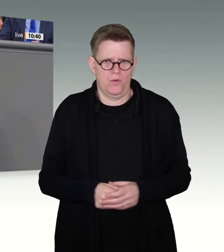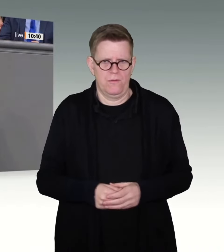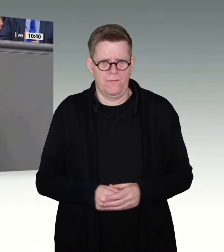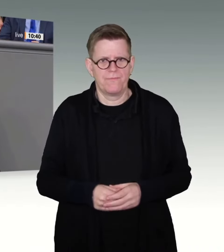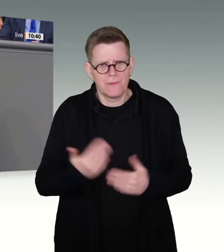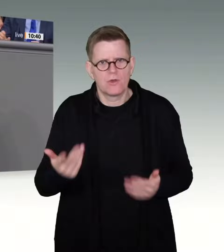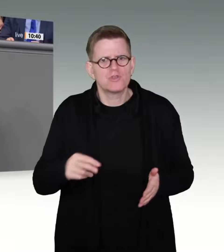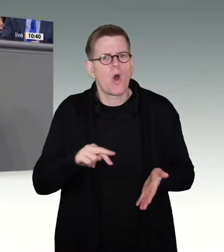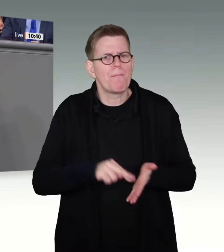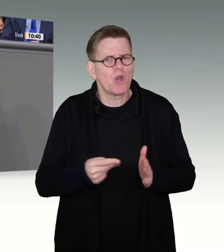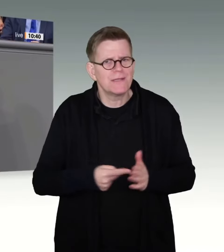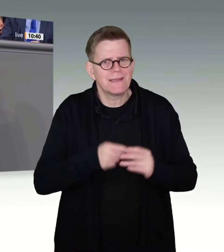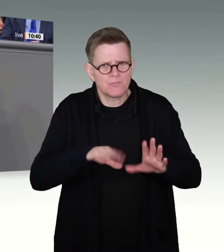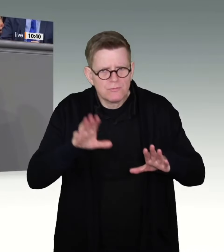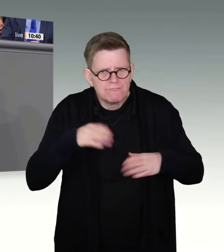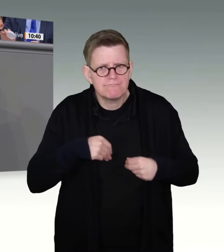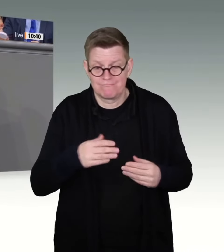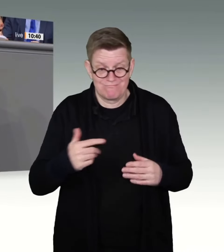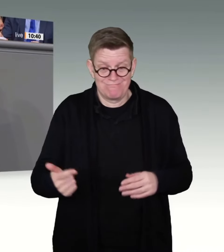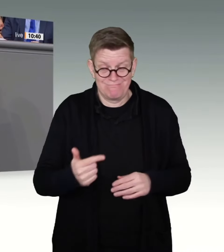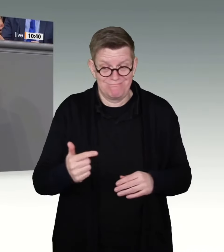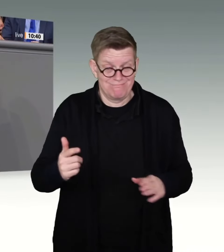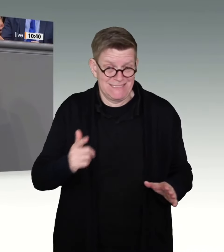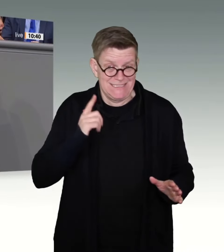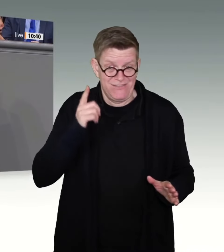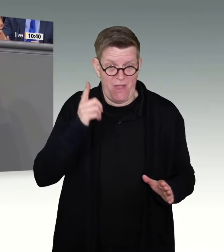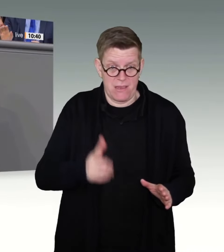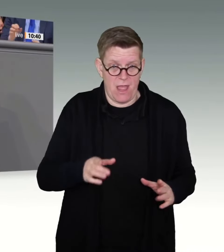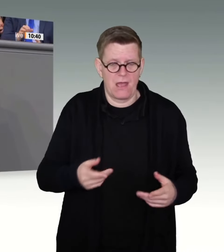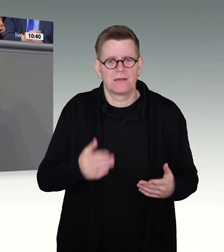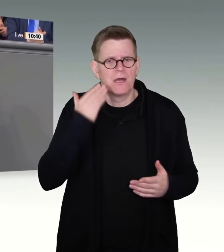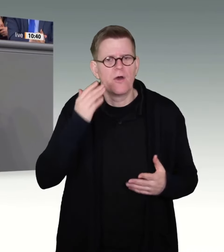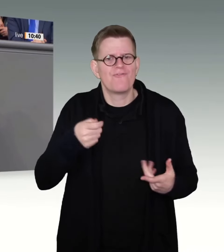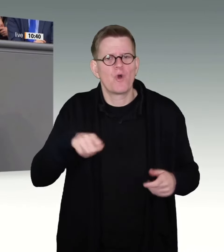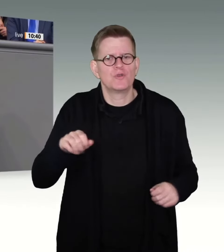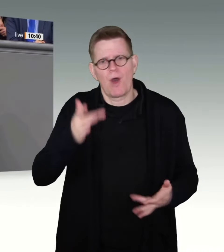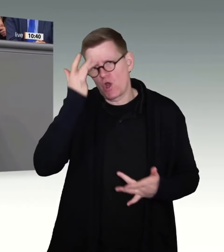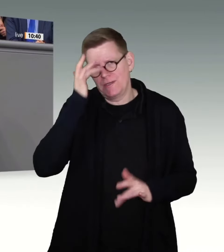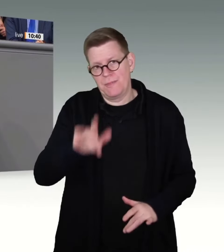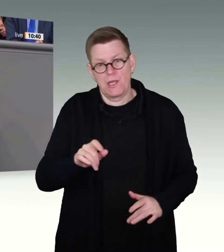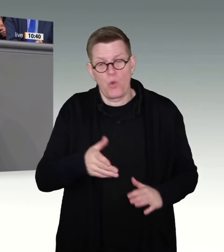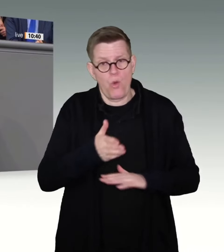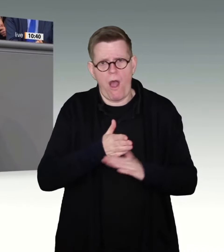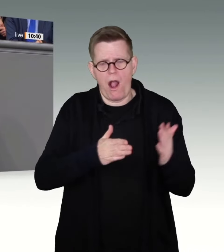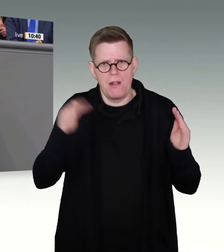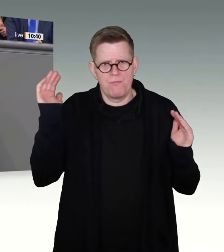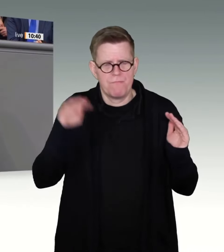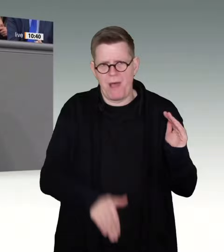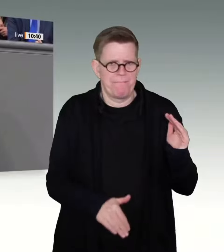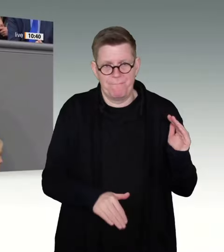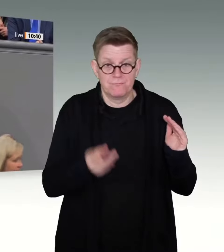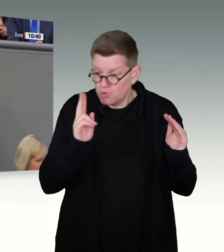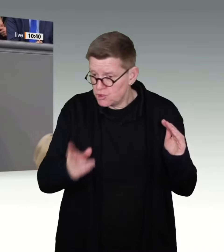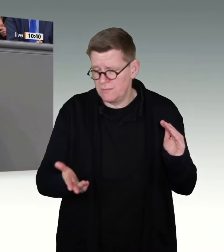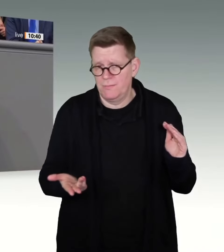kalt lassen, dass innerhalb von zwei Jahren die Wohnbaugenehmigungen fast um die Hälfte einbrechen. Das stimmt, das ist korrekt.